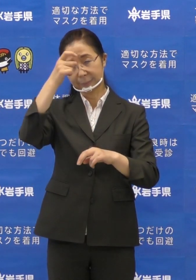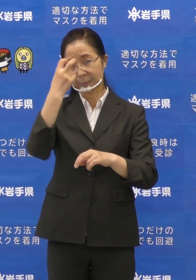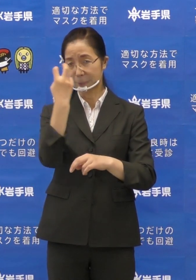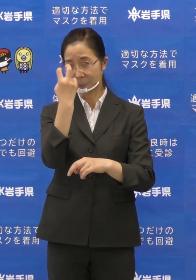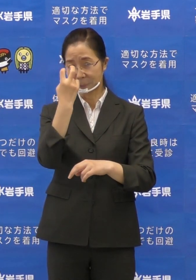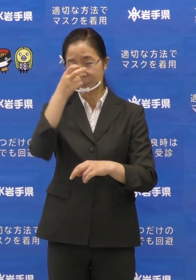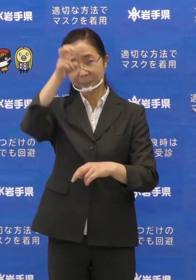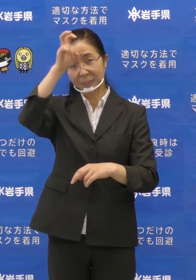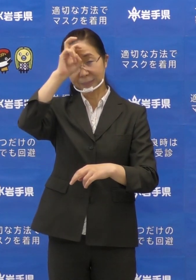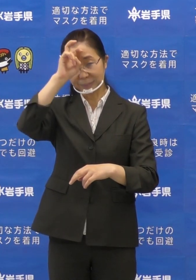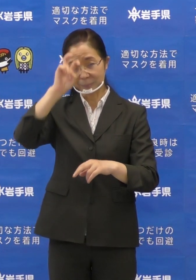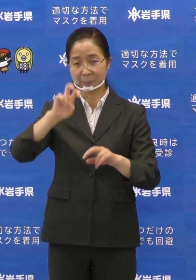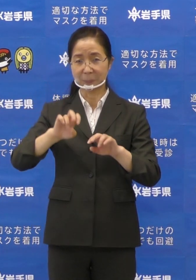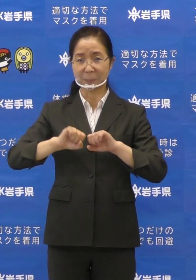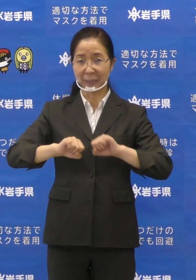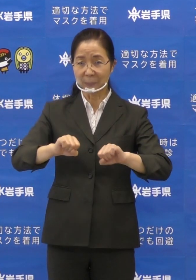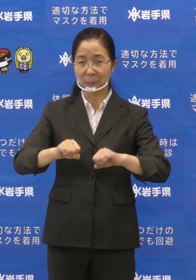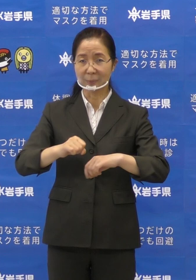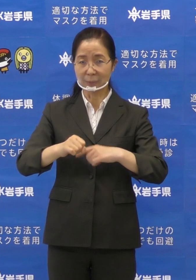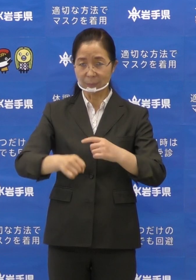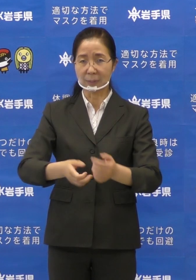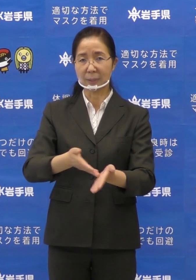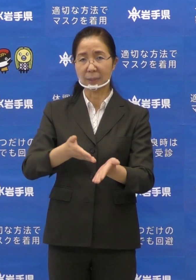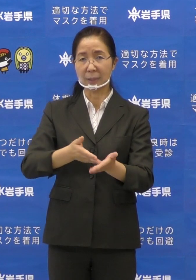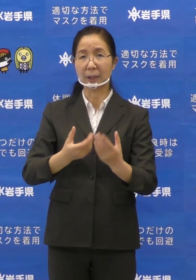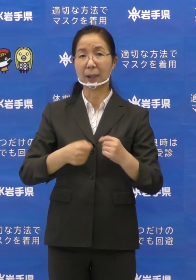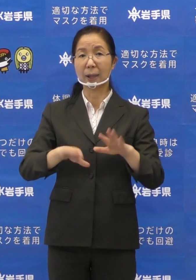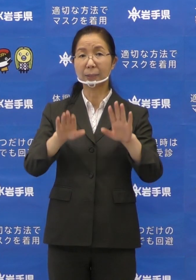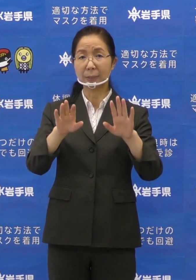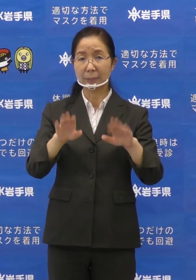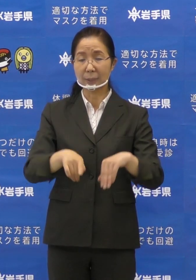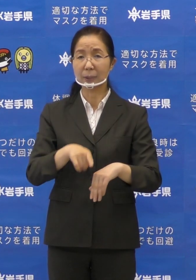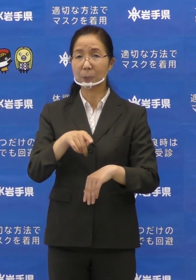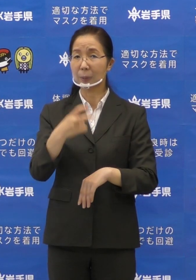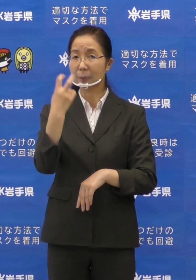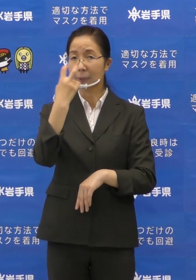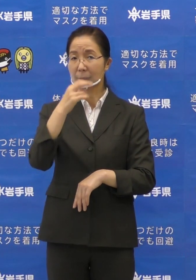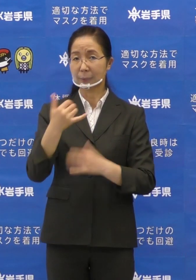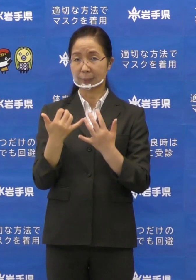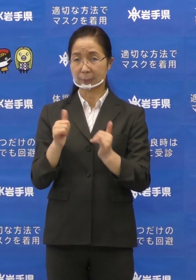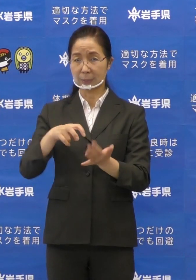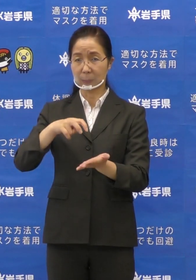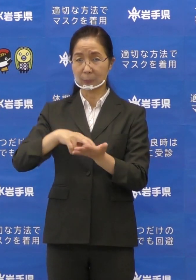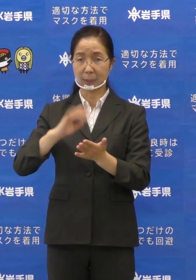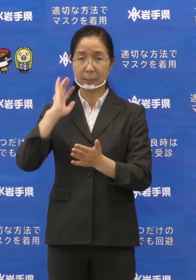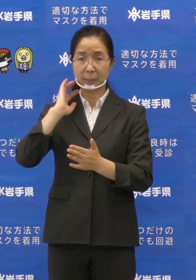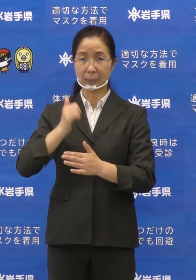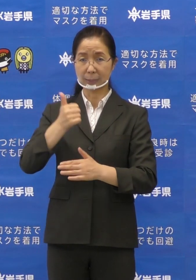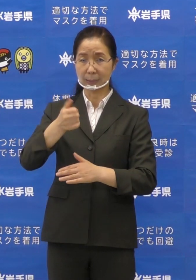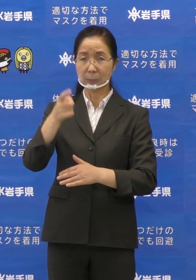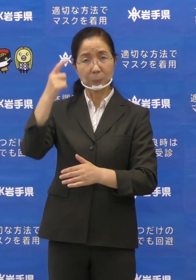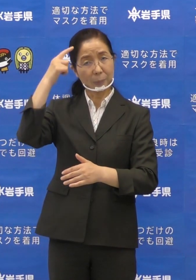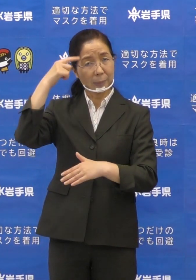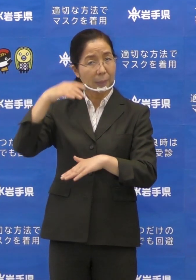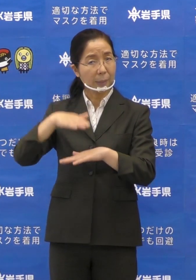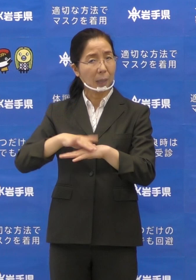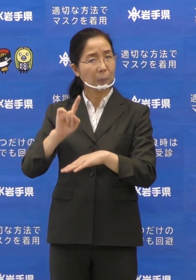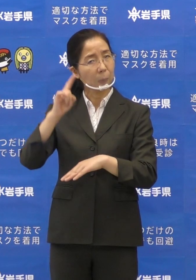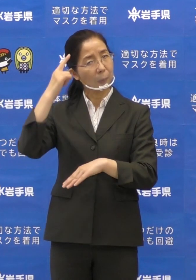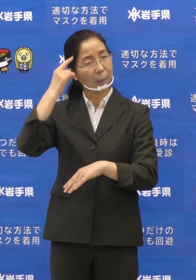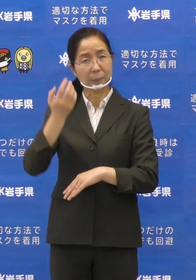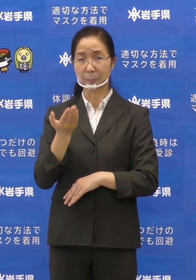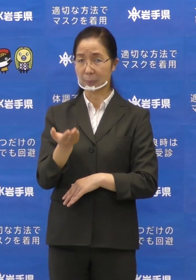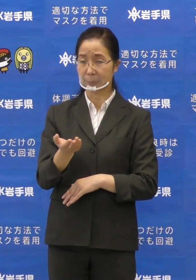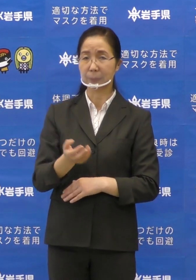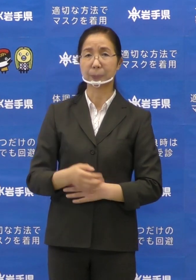たという会見で示されましたが、まあ、管理者でもある知事についてですね、この件についてどのように捉えているかお